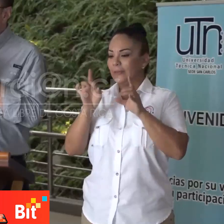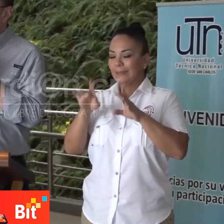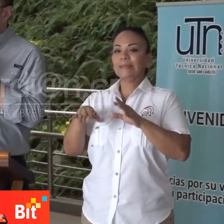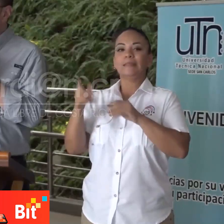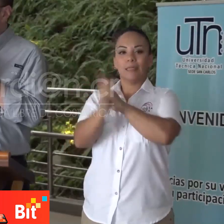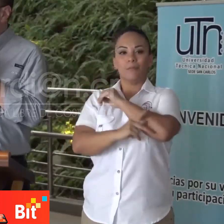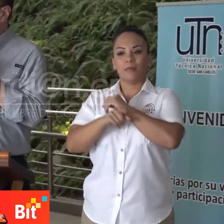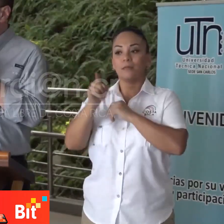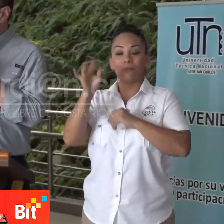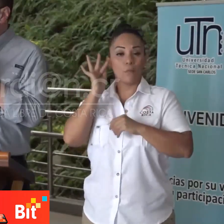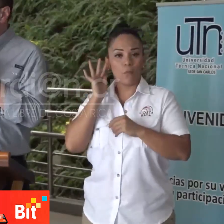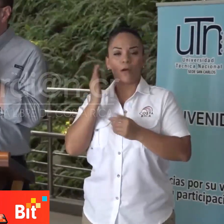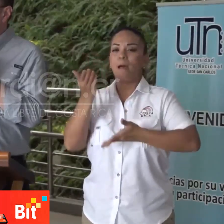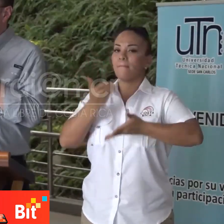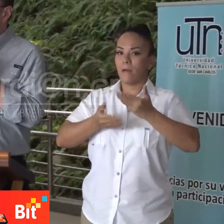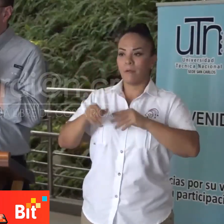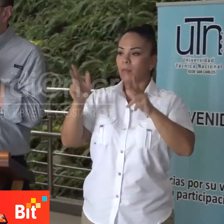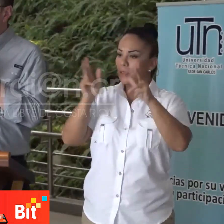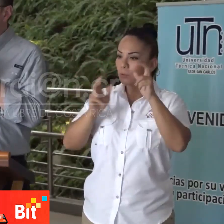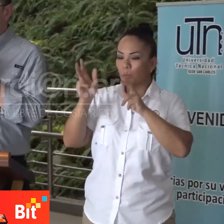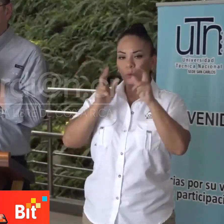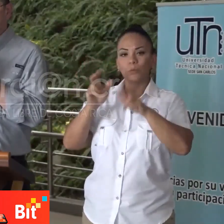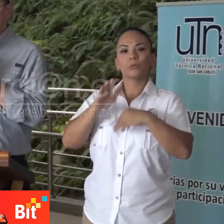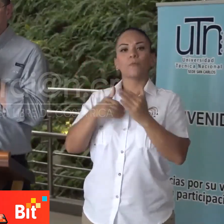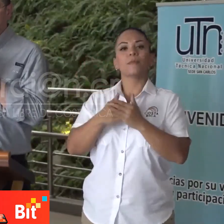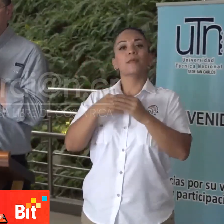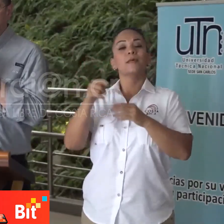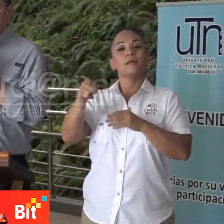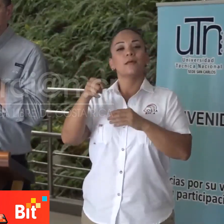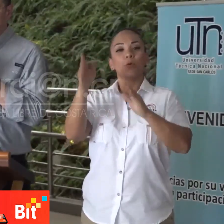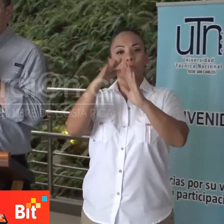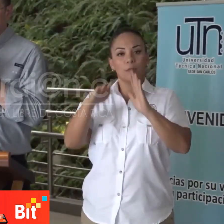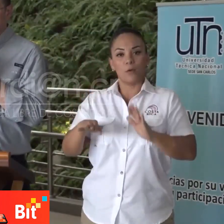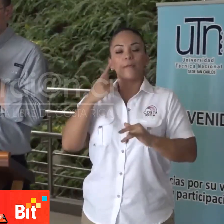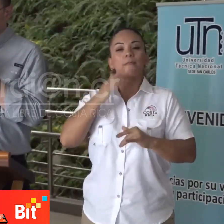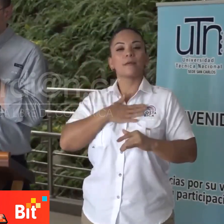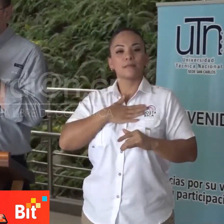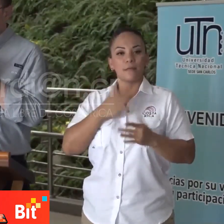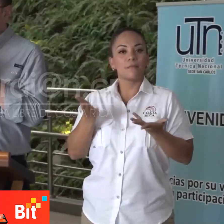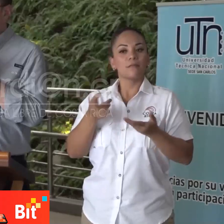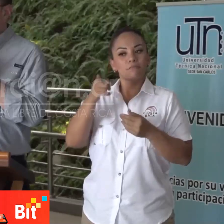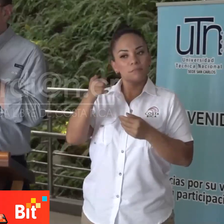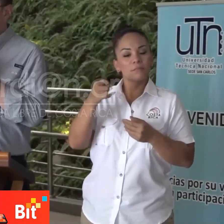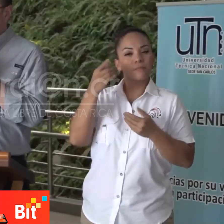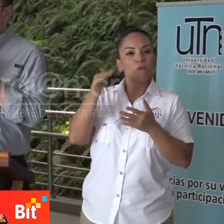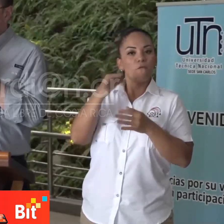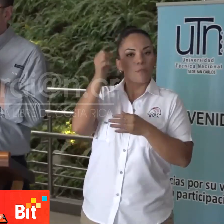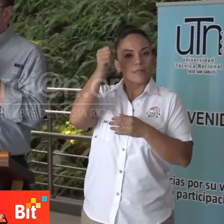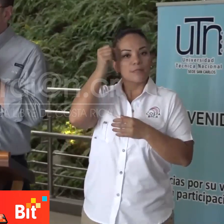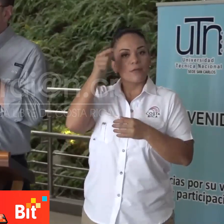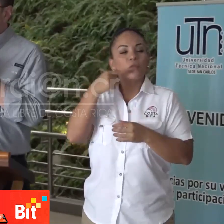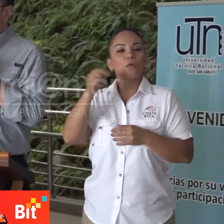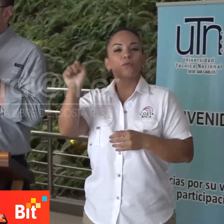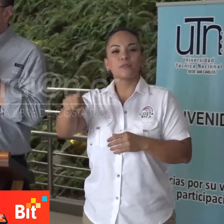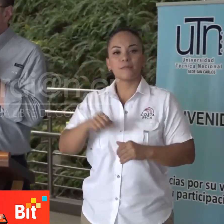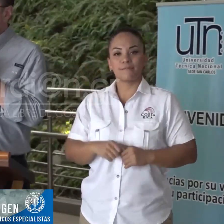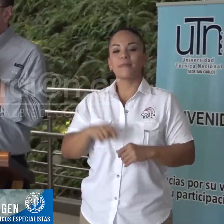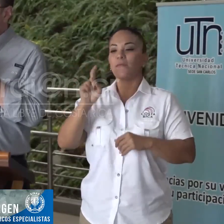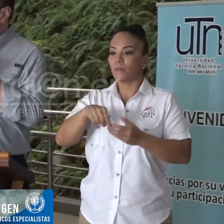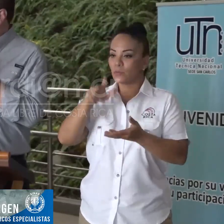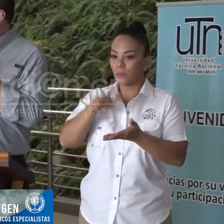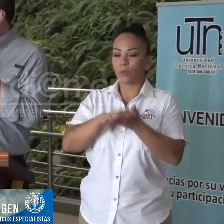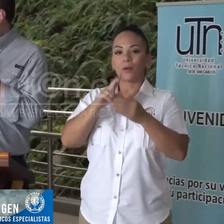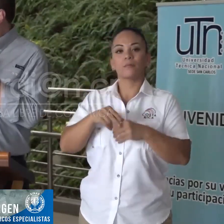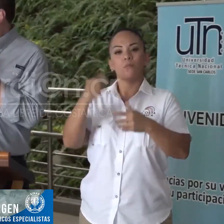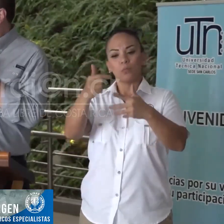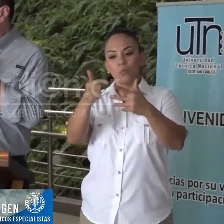muy amablemente escuchó y la Contraloría, me parece que de una manera sabia dijo sí, hay que aprobar